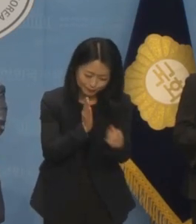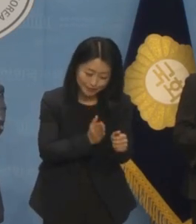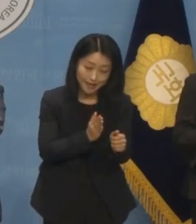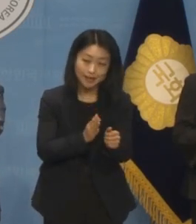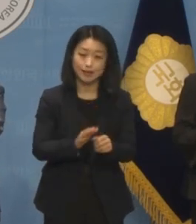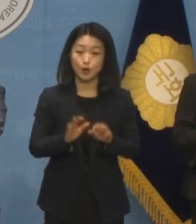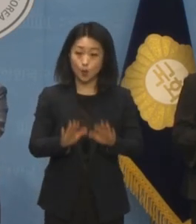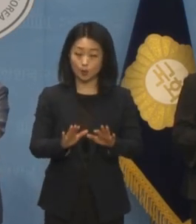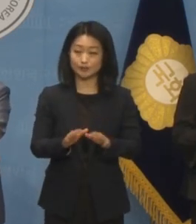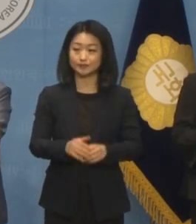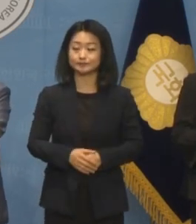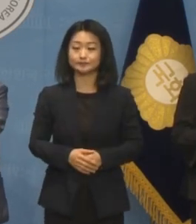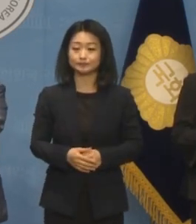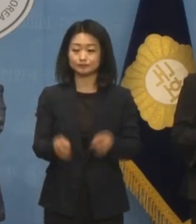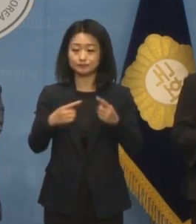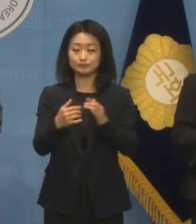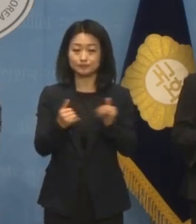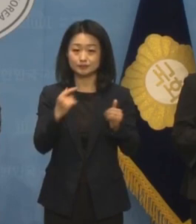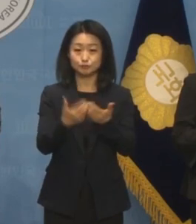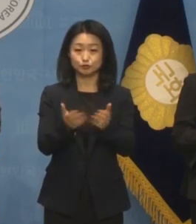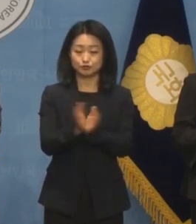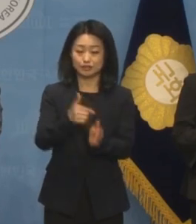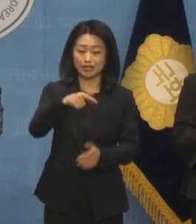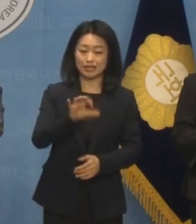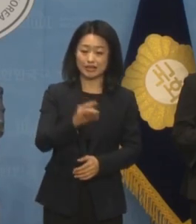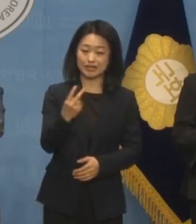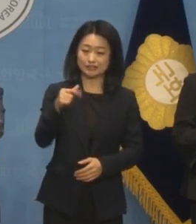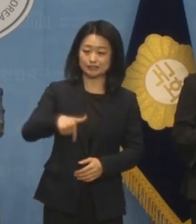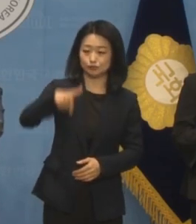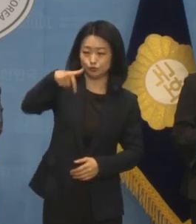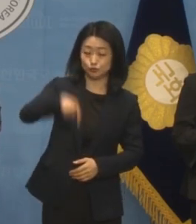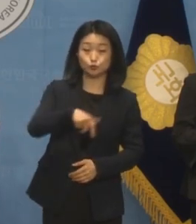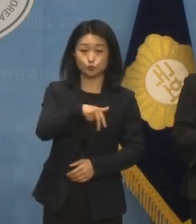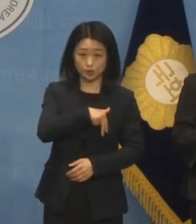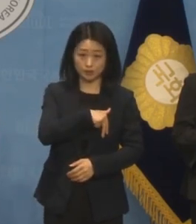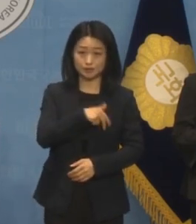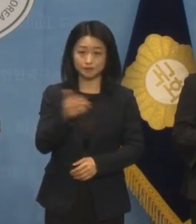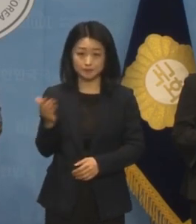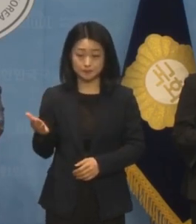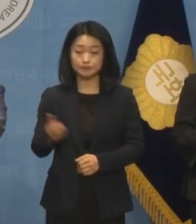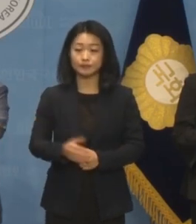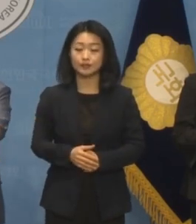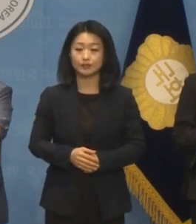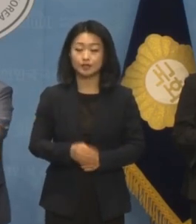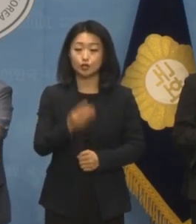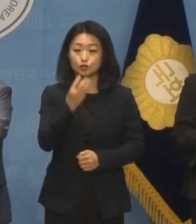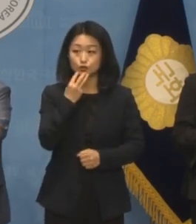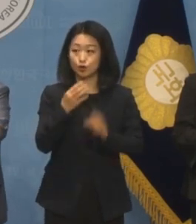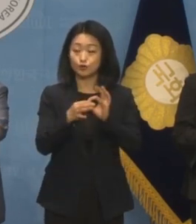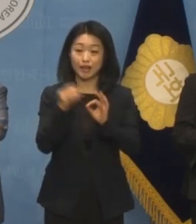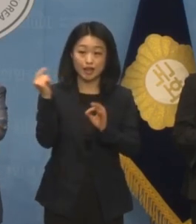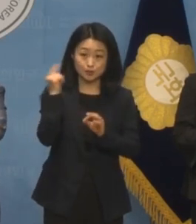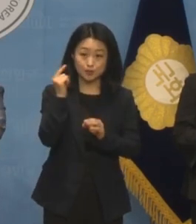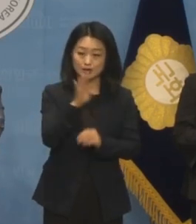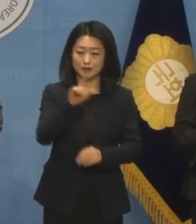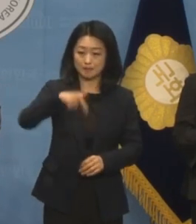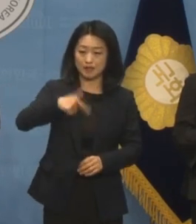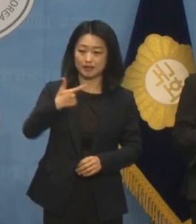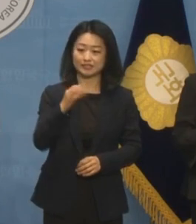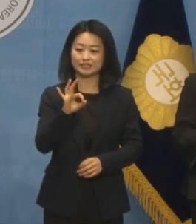참석자들 소개하겠습니다. 민주당 강득구 의원님 오셨습니다. 예, 서울의 소리 백은종 대표님